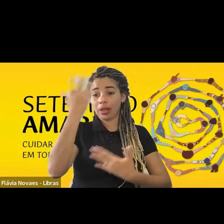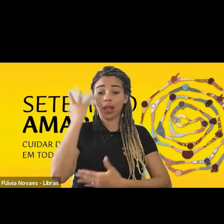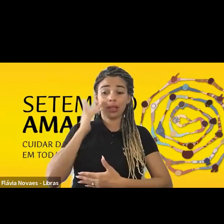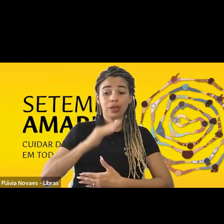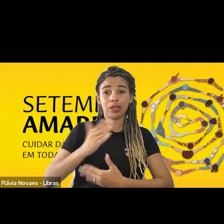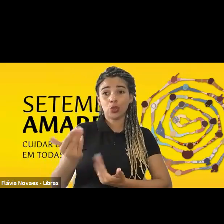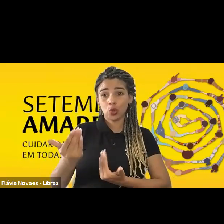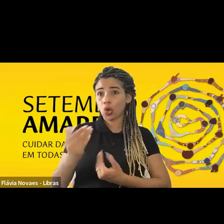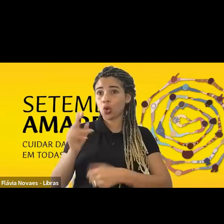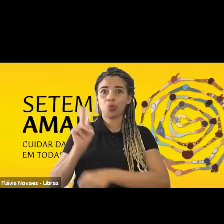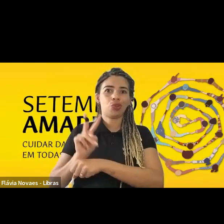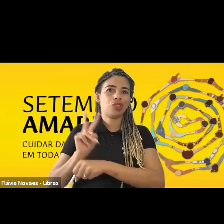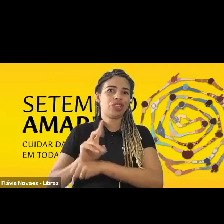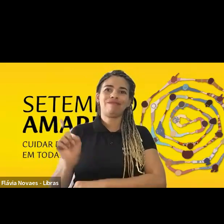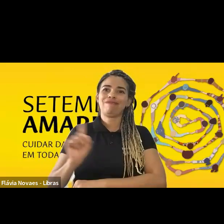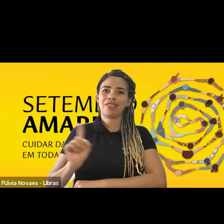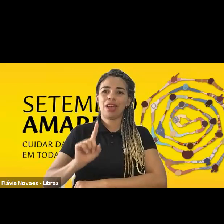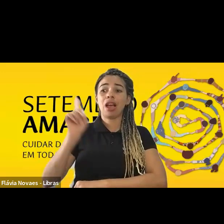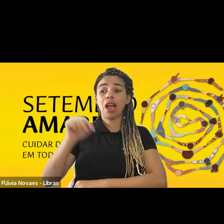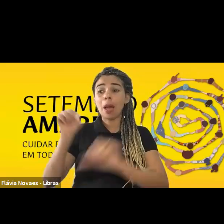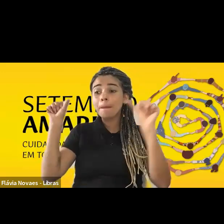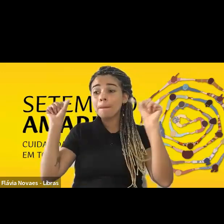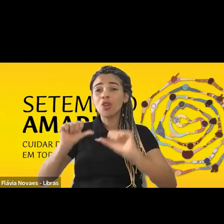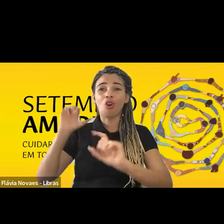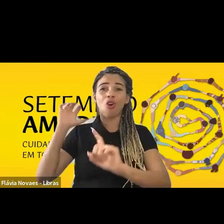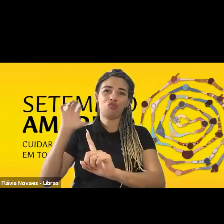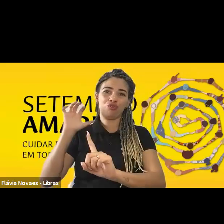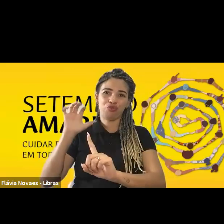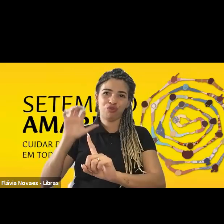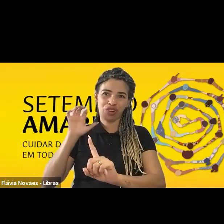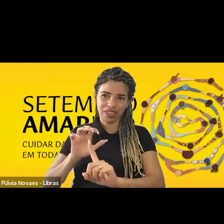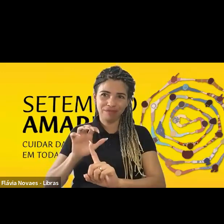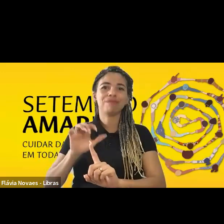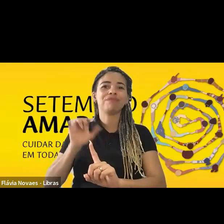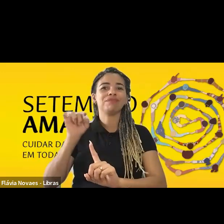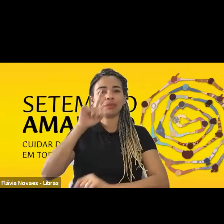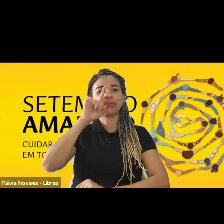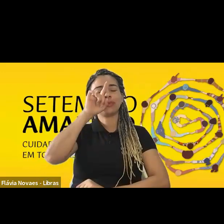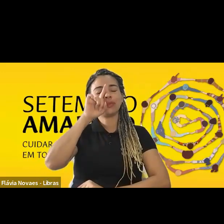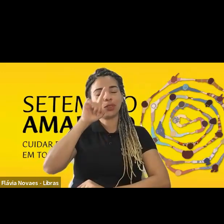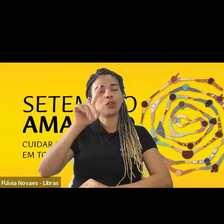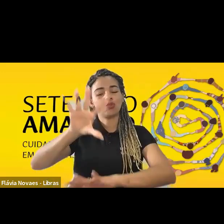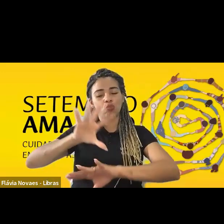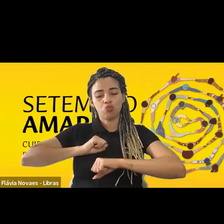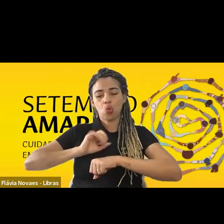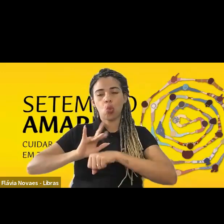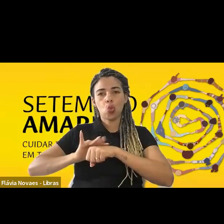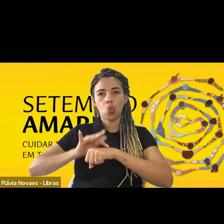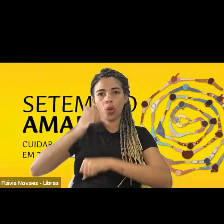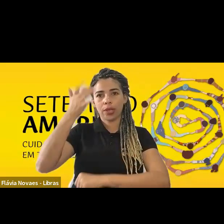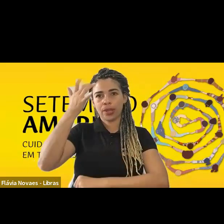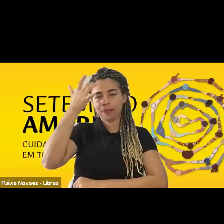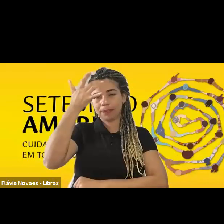protegidos disso, muito ao contrário, são uma população ainda mais em risco para esse adoecimento. Mas vamos começar